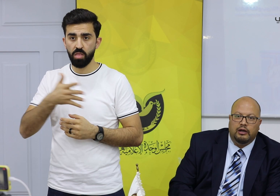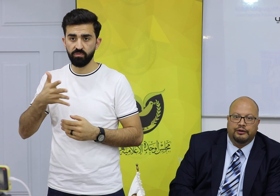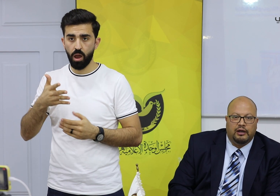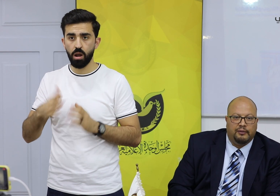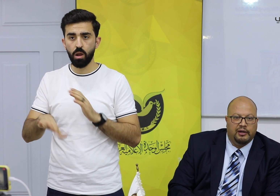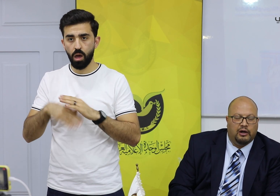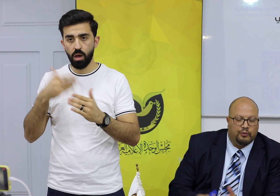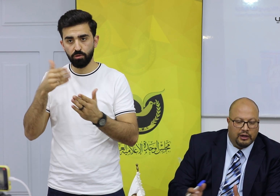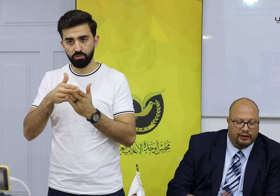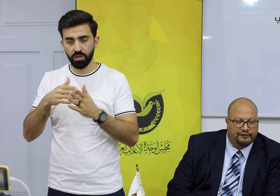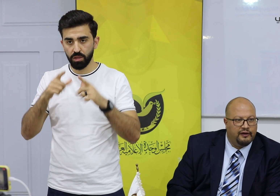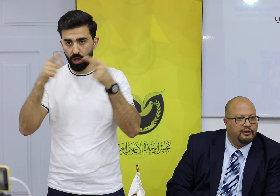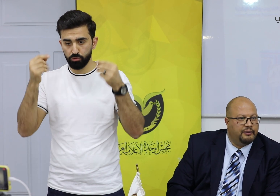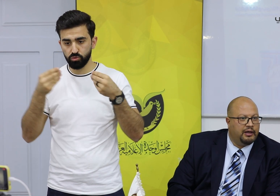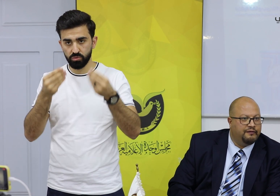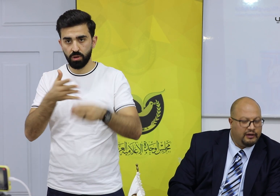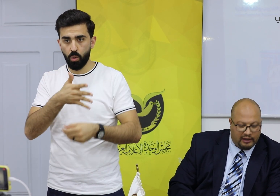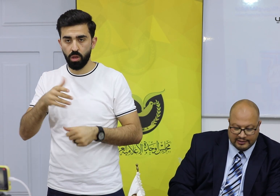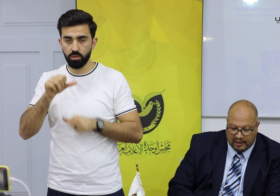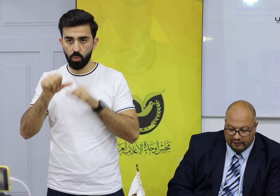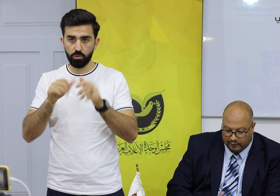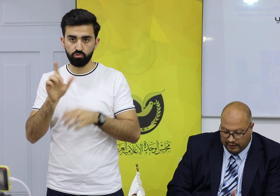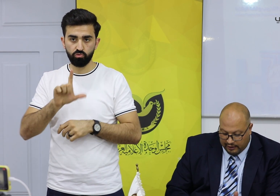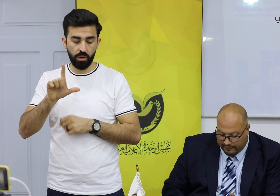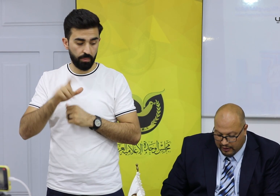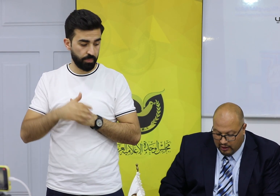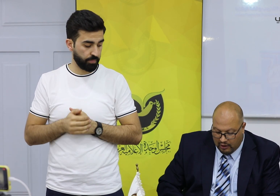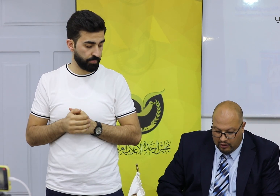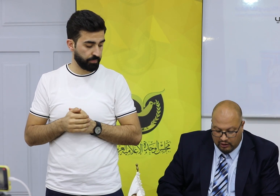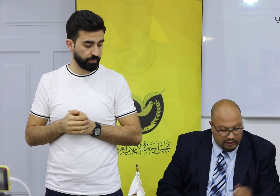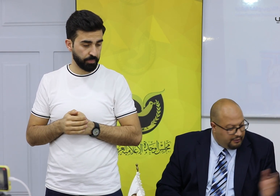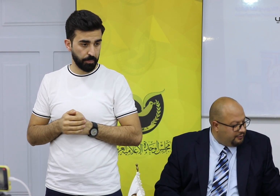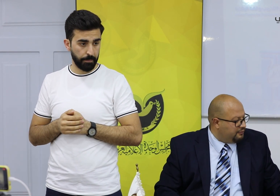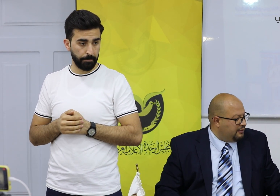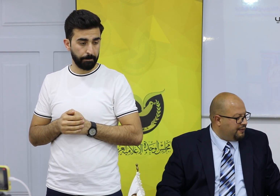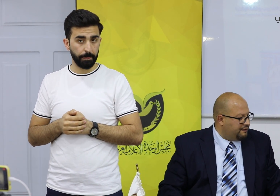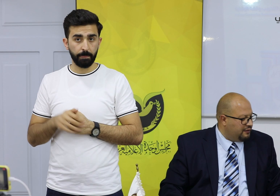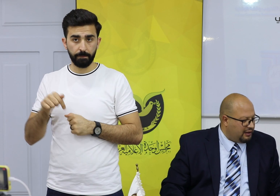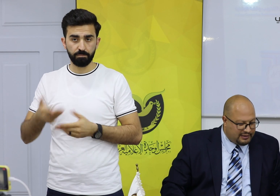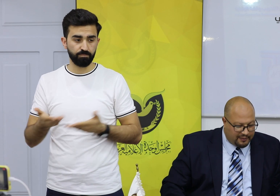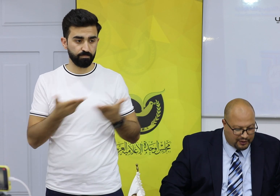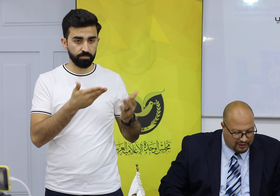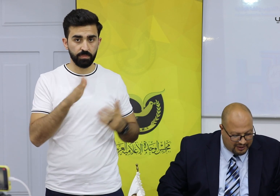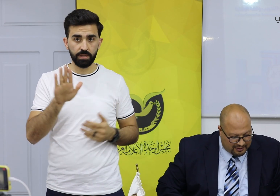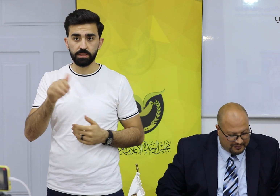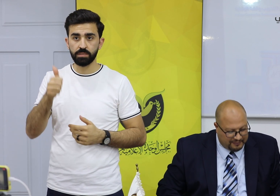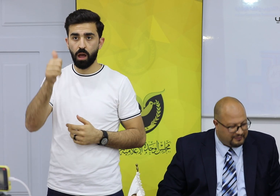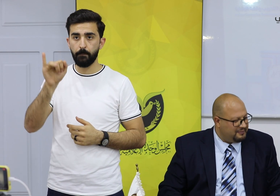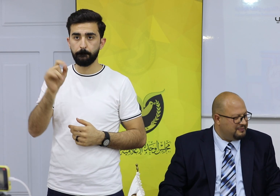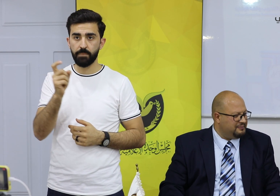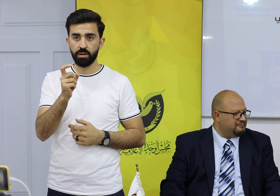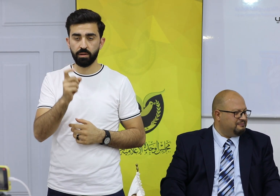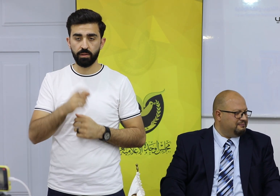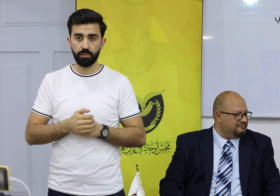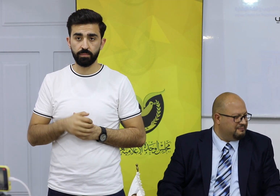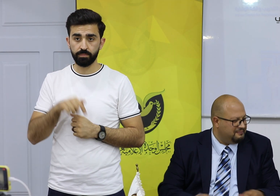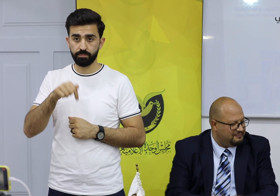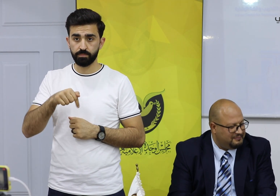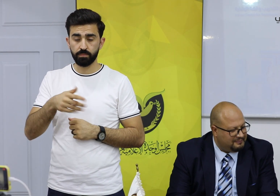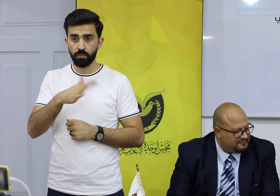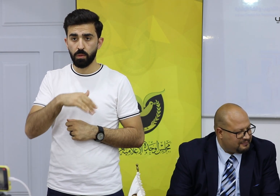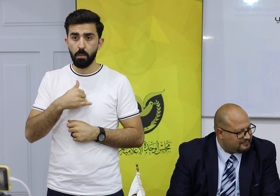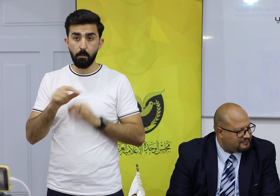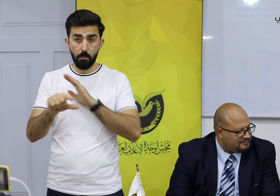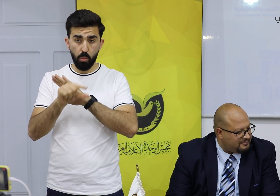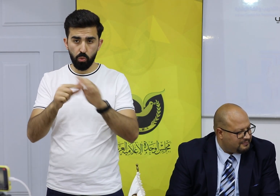من الطلبة أو من الأطفال طبعاً في الصحافة والإعلام. ما بعرف أخ سامر، إحنا ما نحكي بنقطة